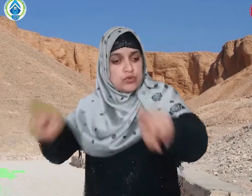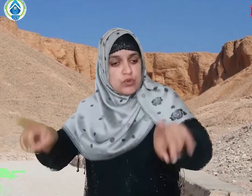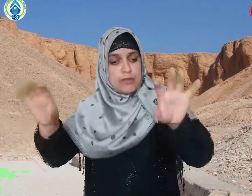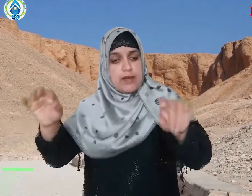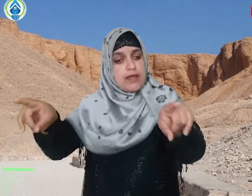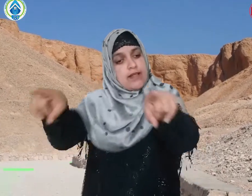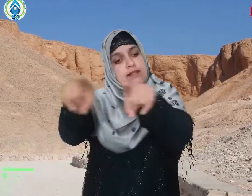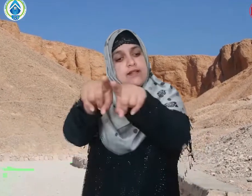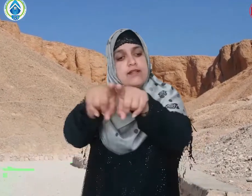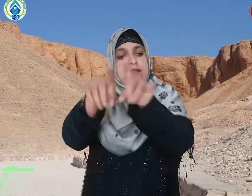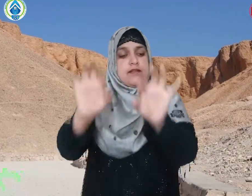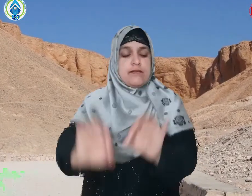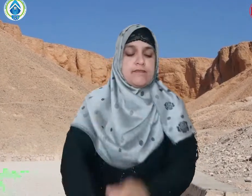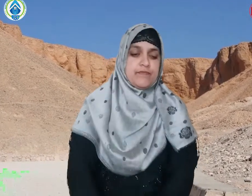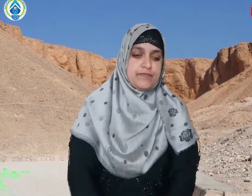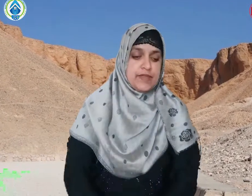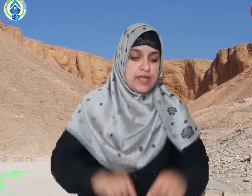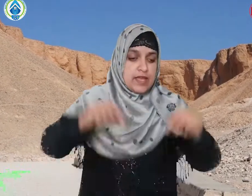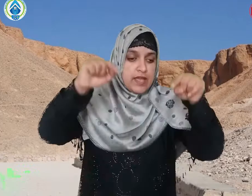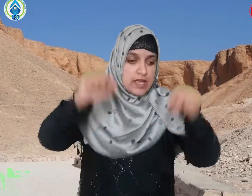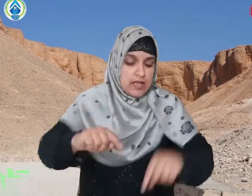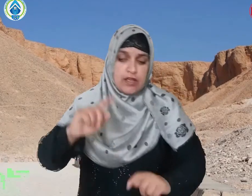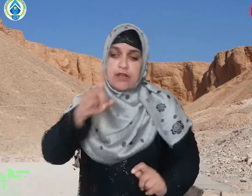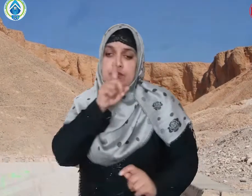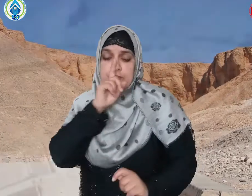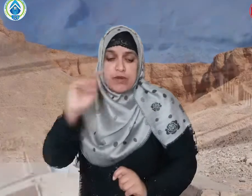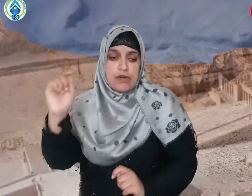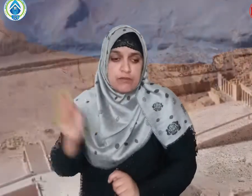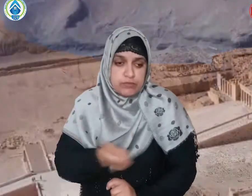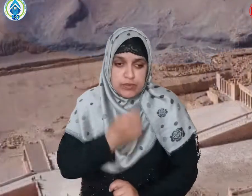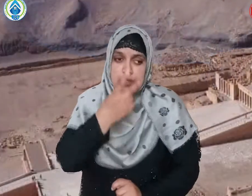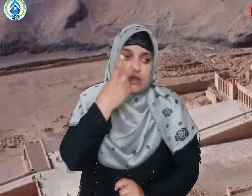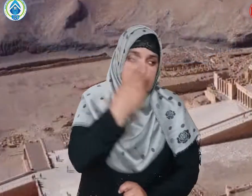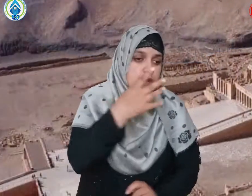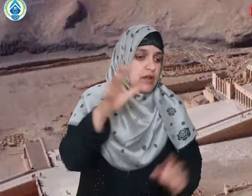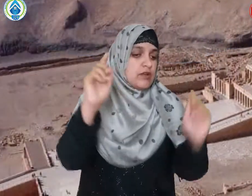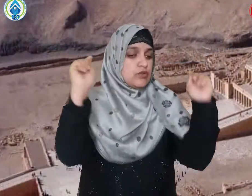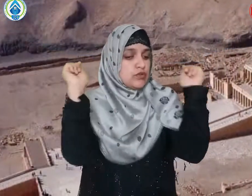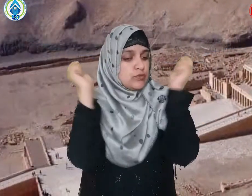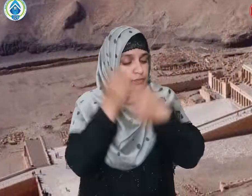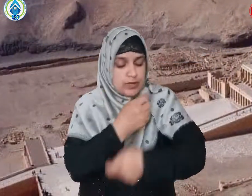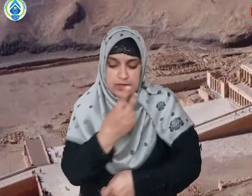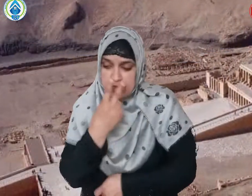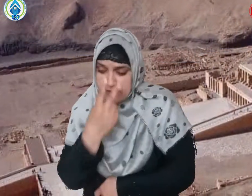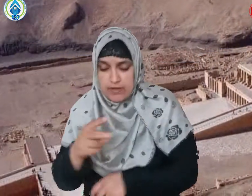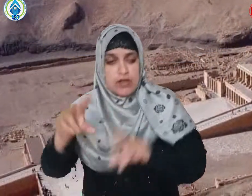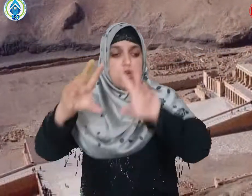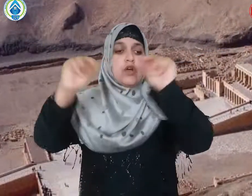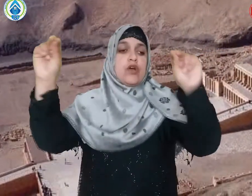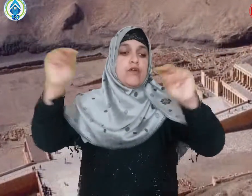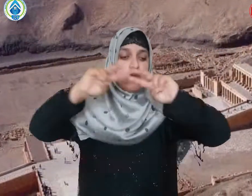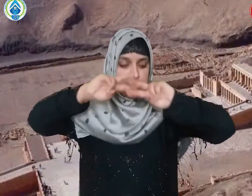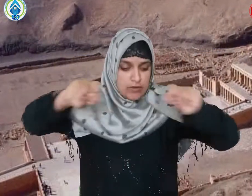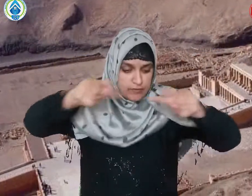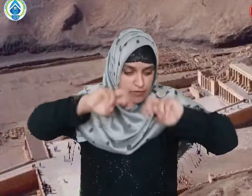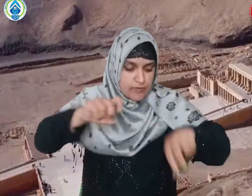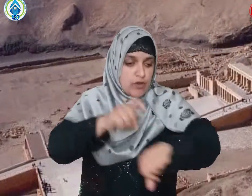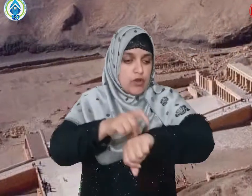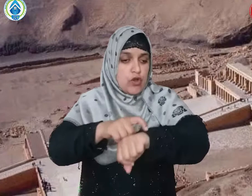کہ بادشاہ یا ملکہ کو اگلے جہان میں ان اشیاء کی ضرورت پڑ سکتی ہے۔ ان مقبروں کی دیواروں پہ مختلف قسم کی پینٹنگز اور